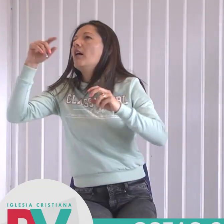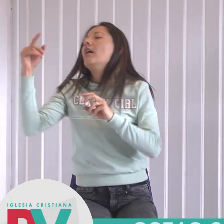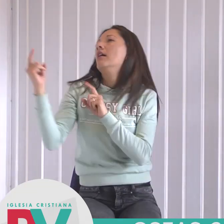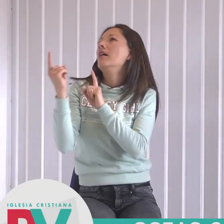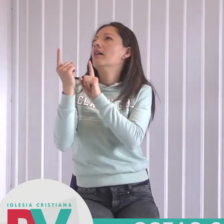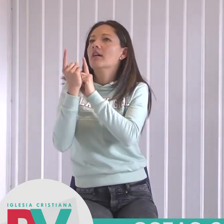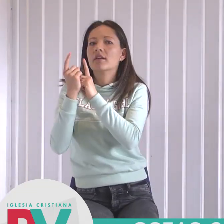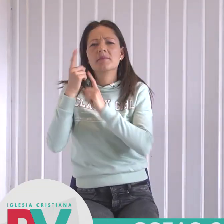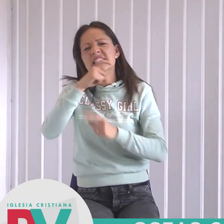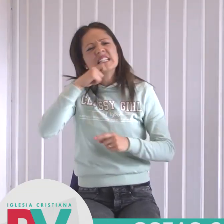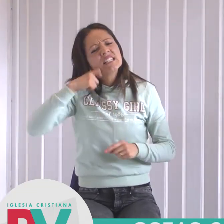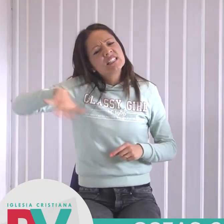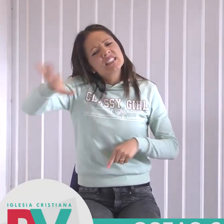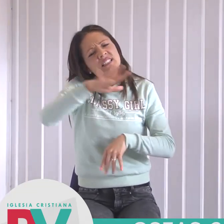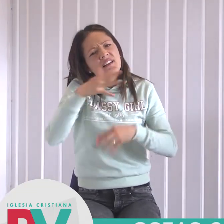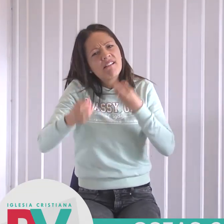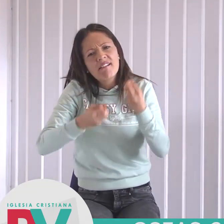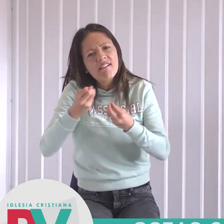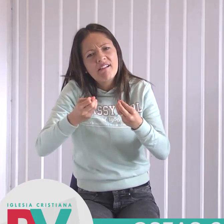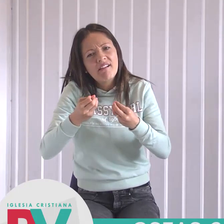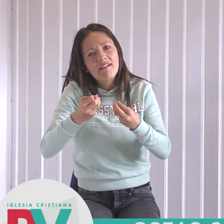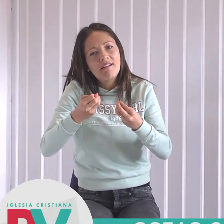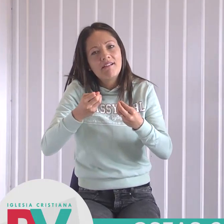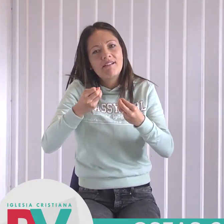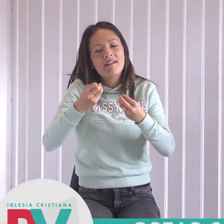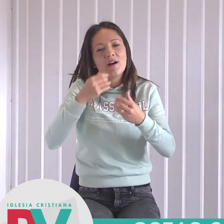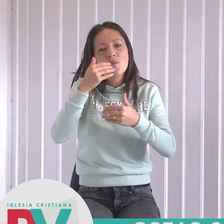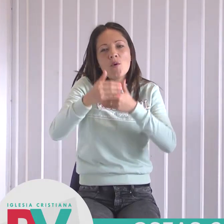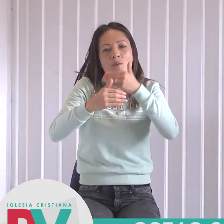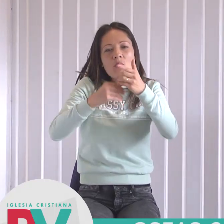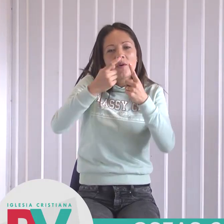¿qué hará en el desierto? Dice lo primero, la